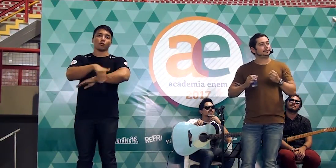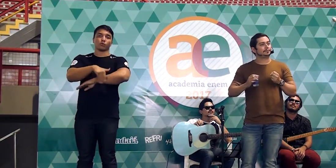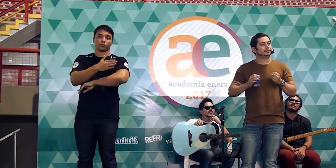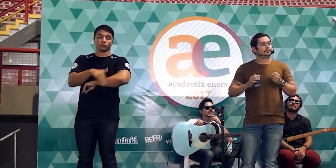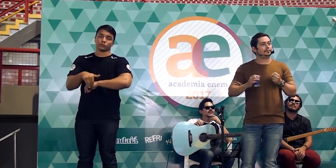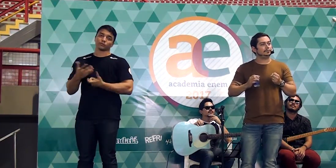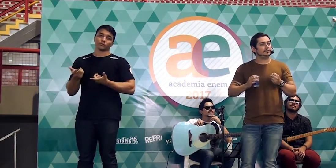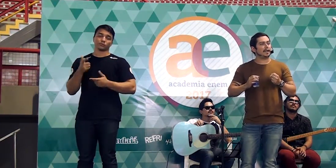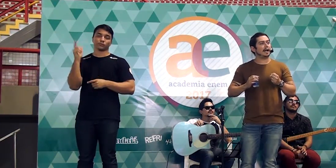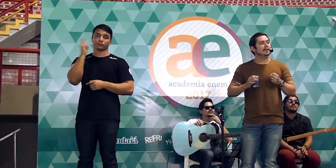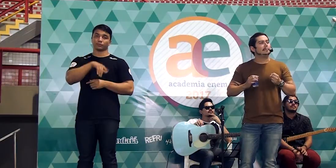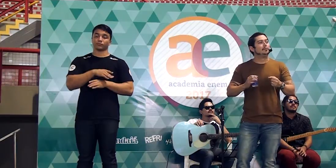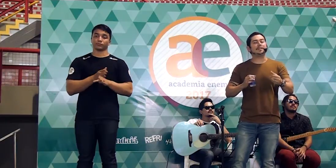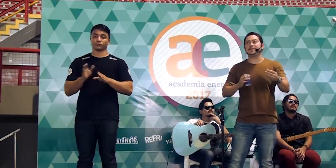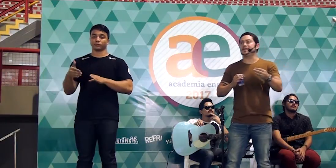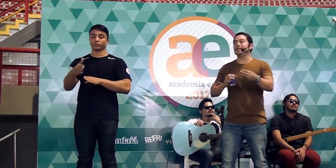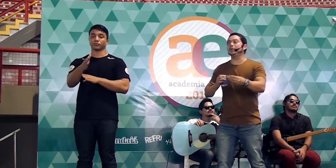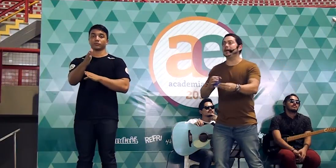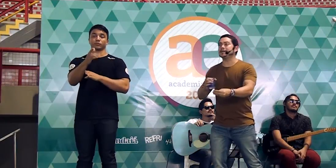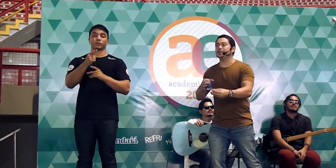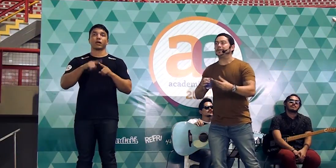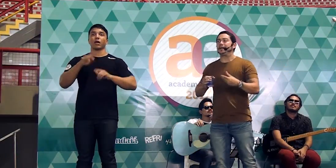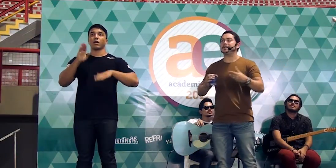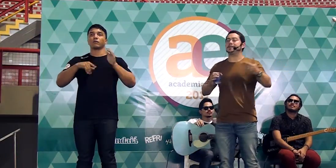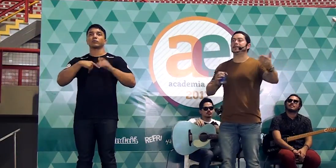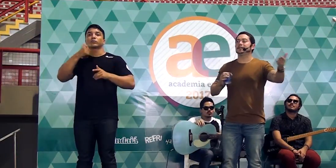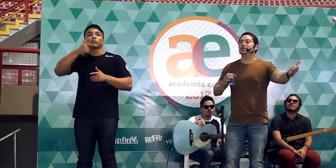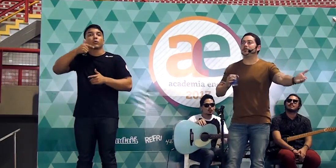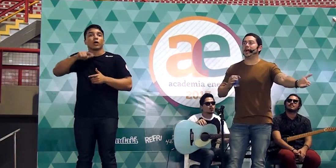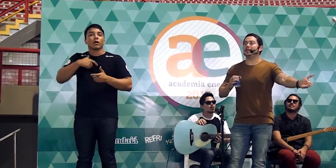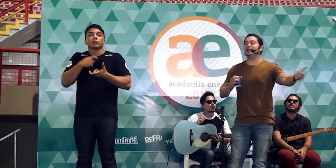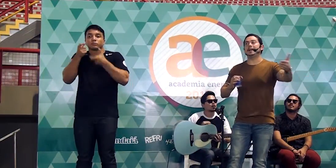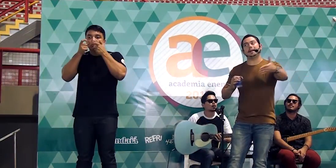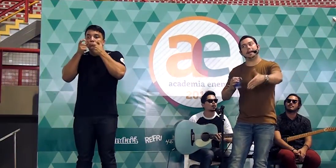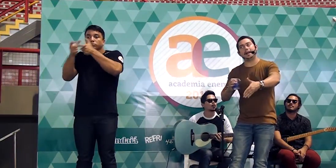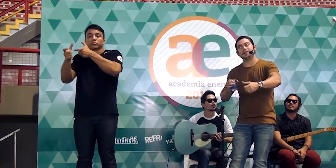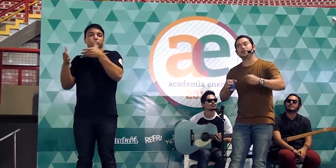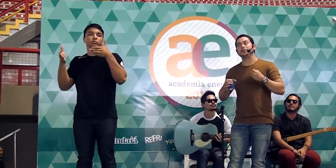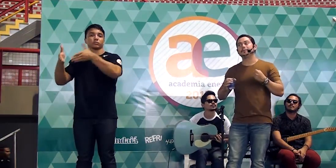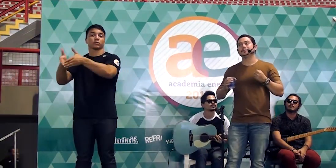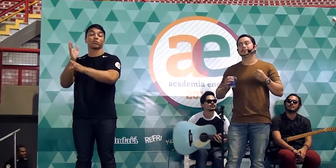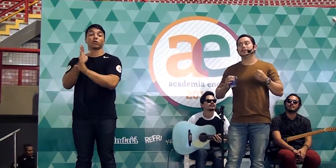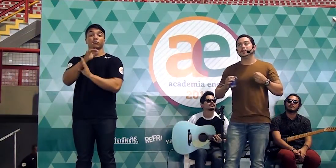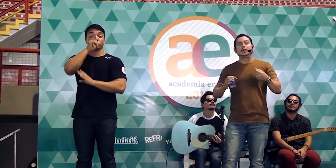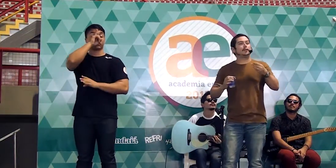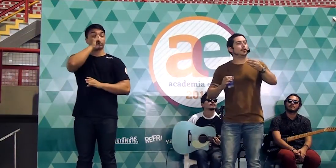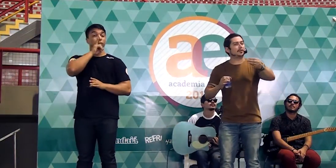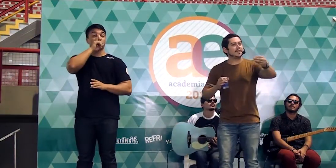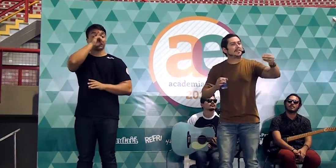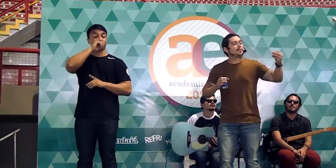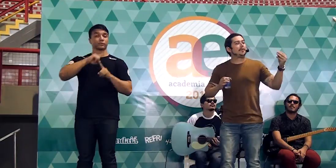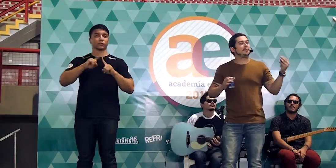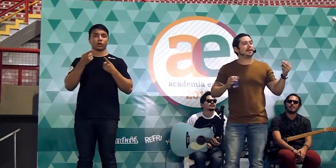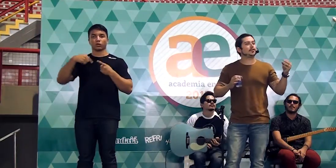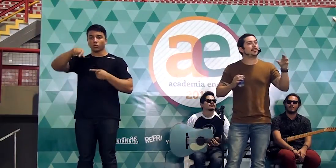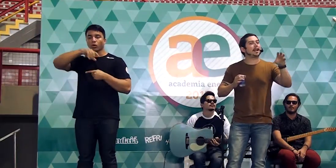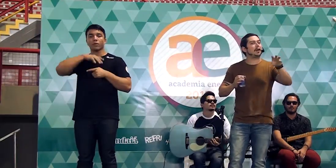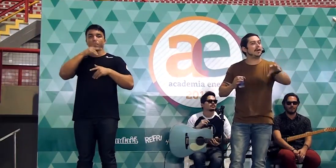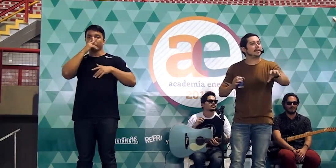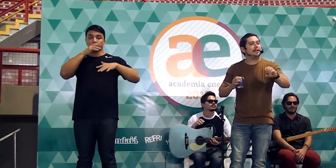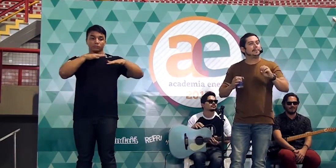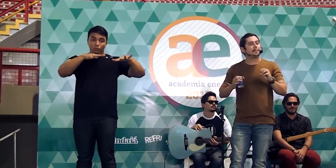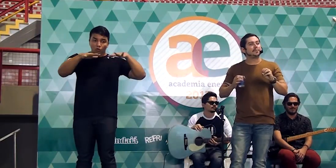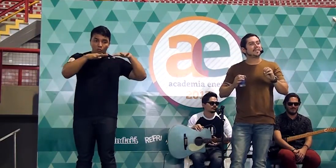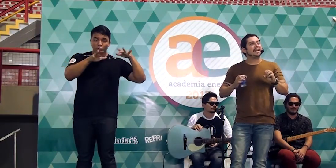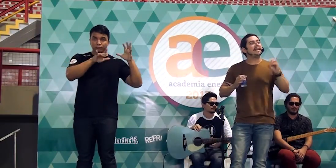acostamento. Tá? Muitas vezes não é seu interesse estar ali, que é risco. Todos esses movimentos